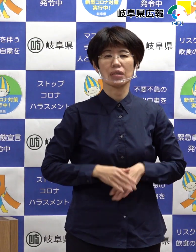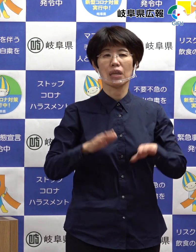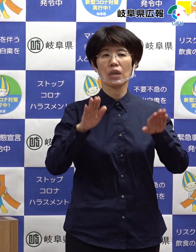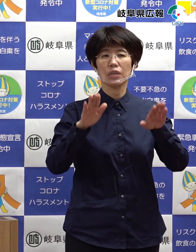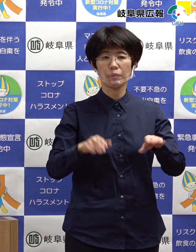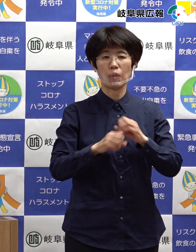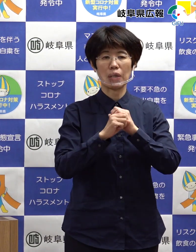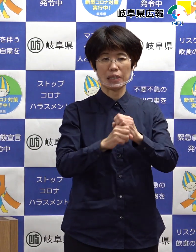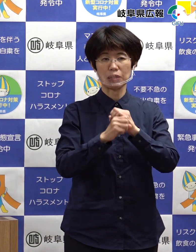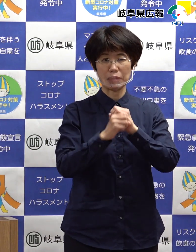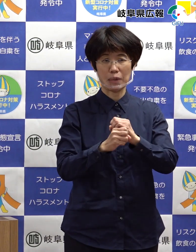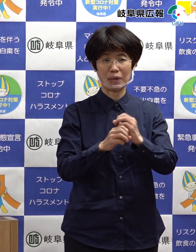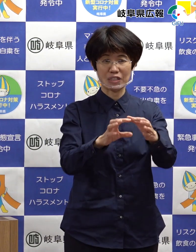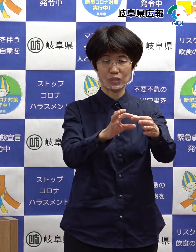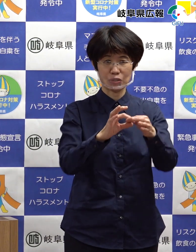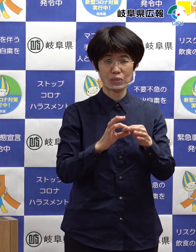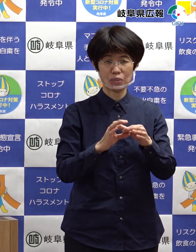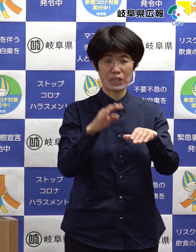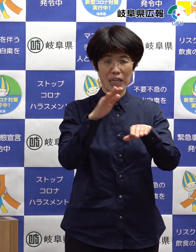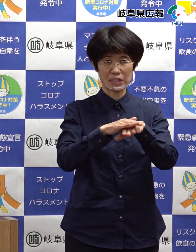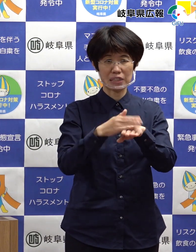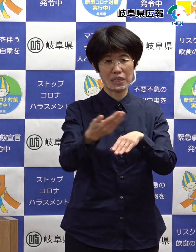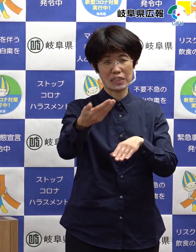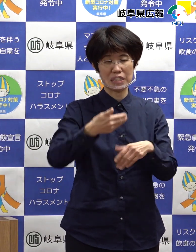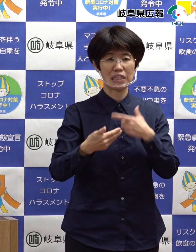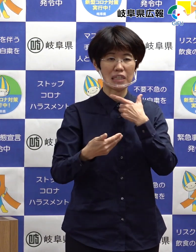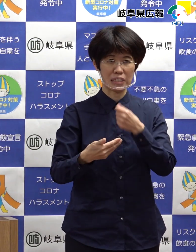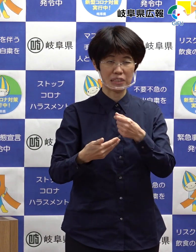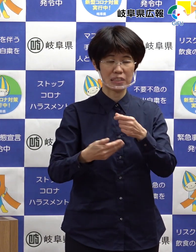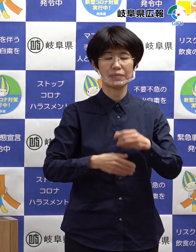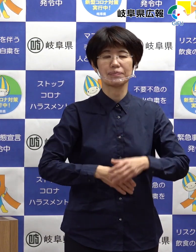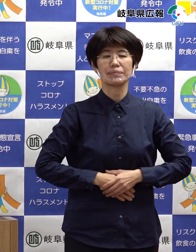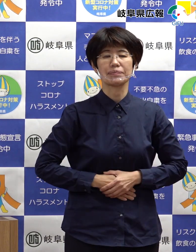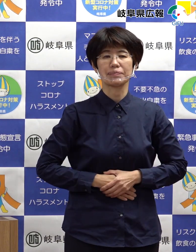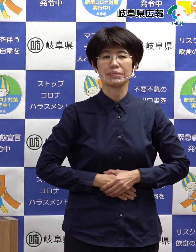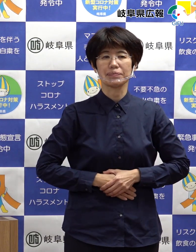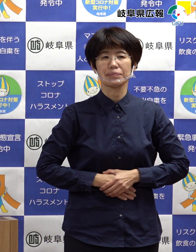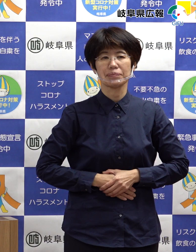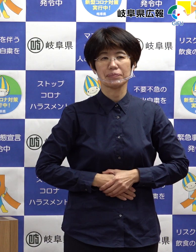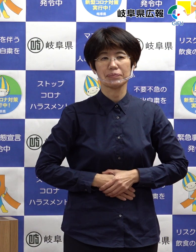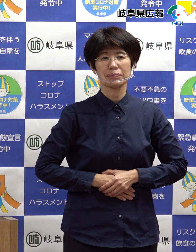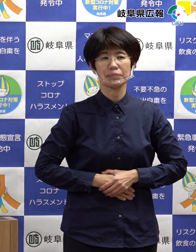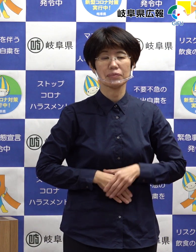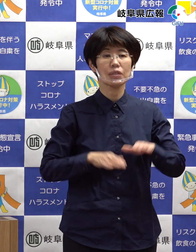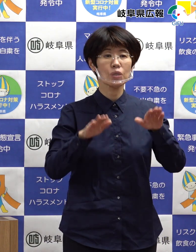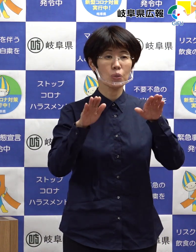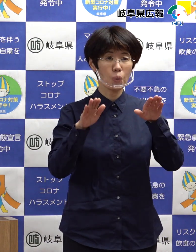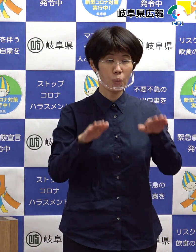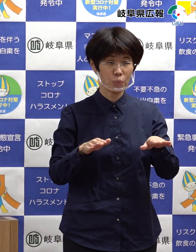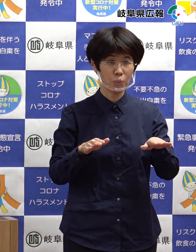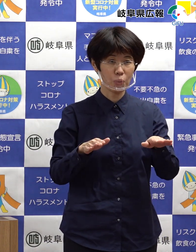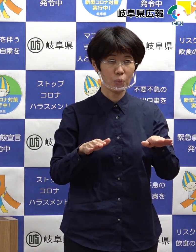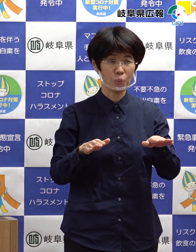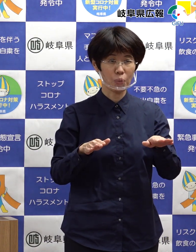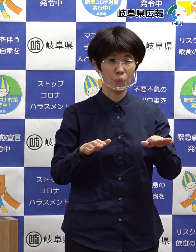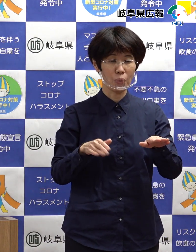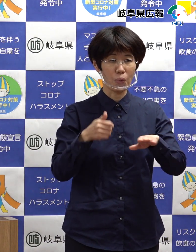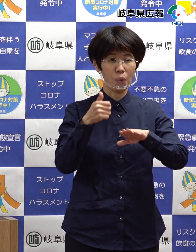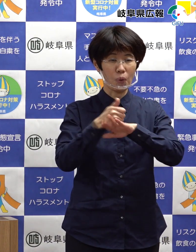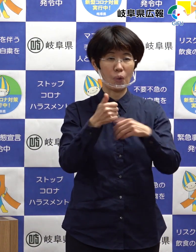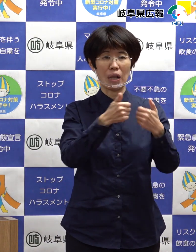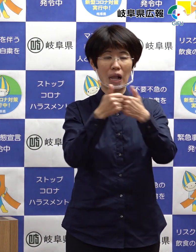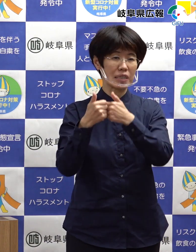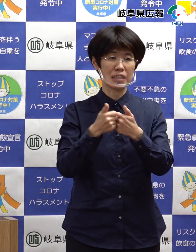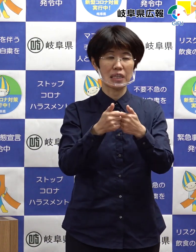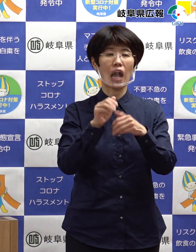の高松競馬の件にちょっと重ねて、質問させてください。本日の、首長会議があった